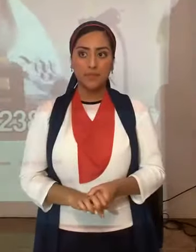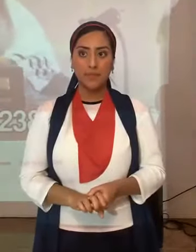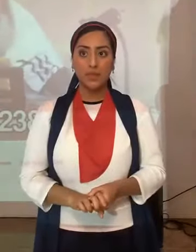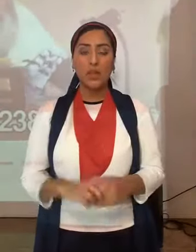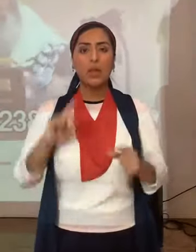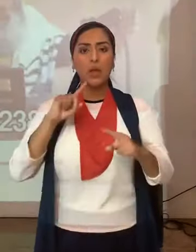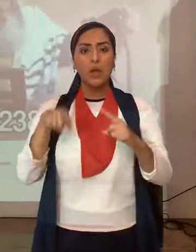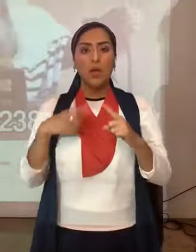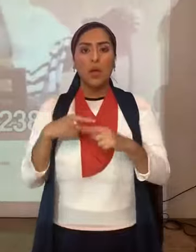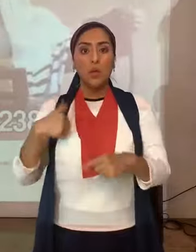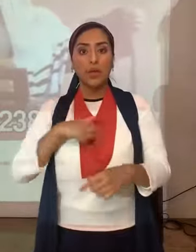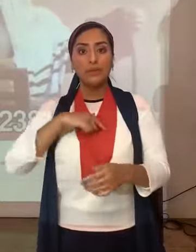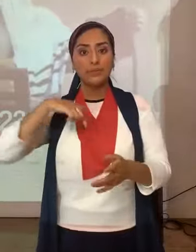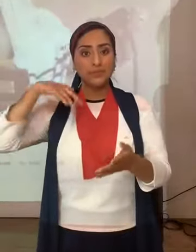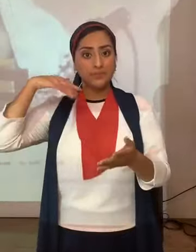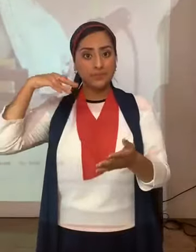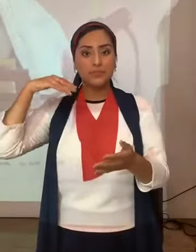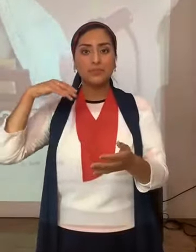cuando uno estudia,